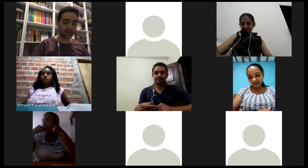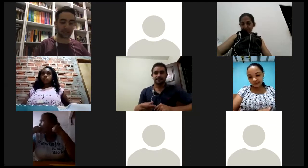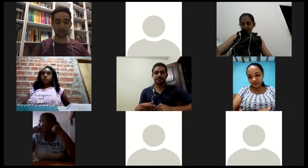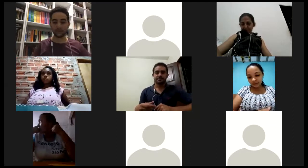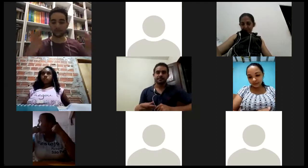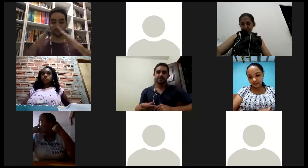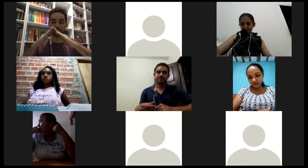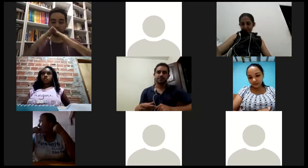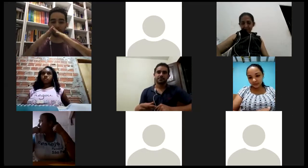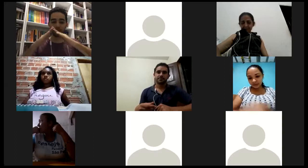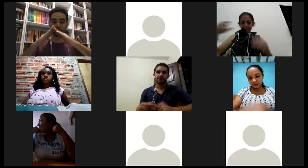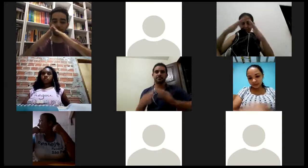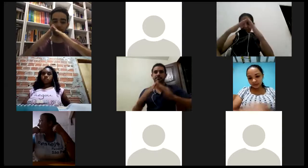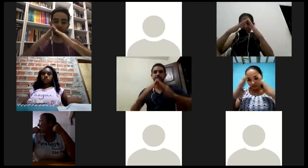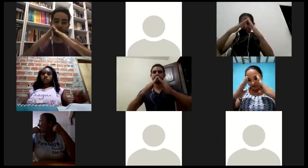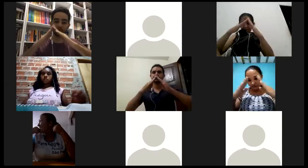Casa.